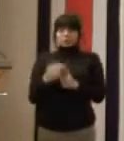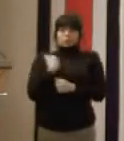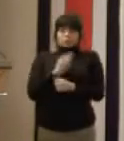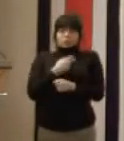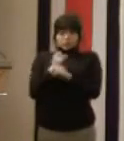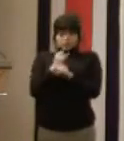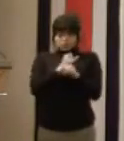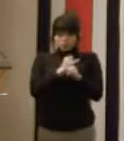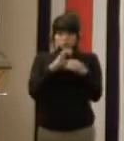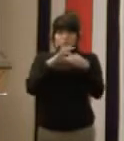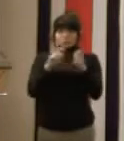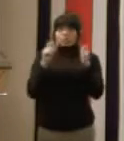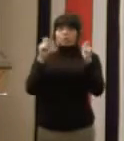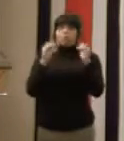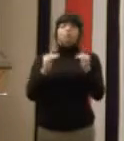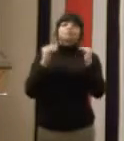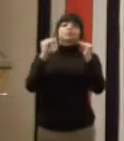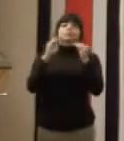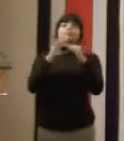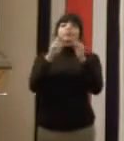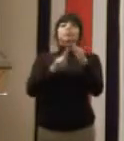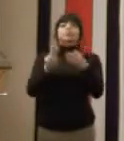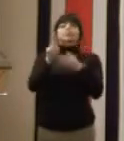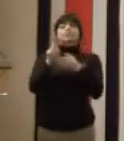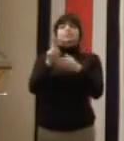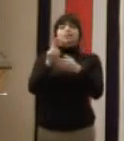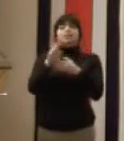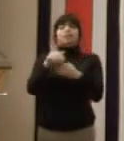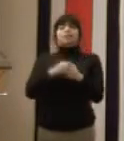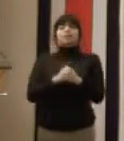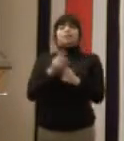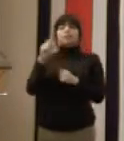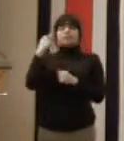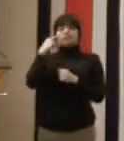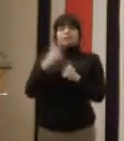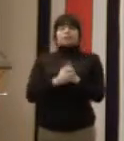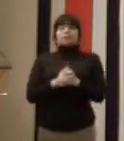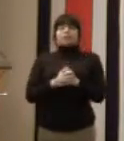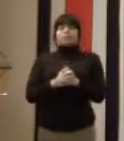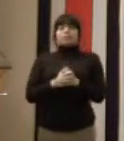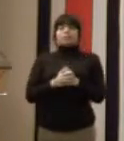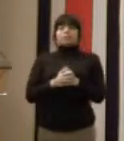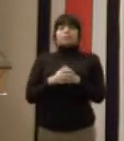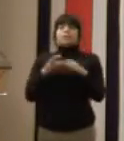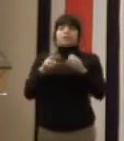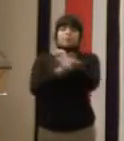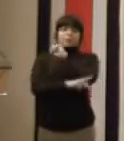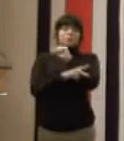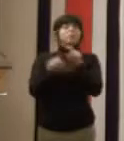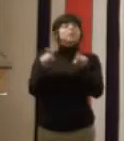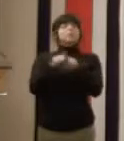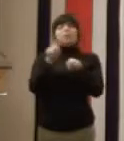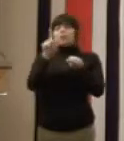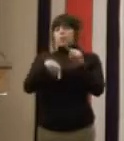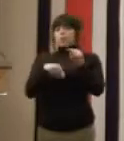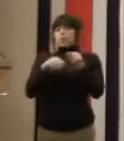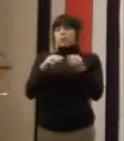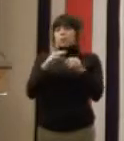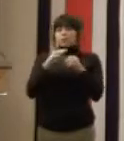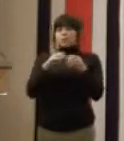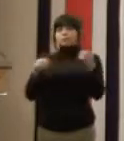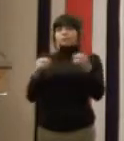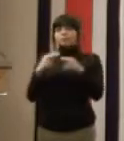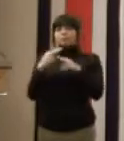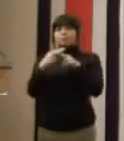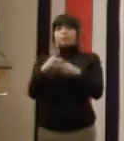nuestras instituciones de educación superior universitaria estatal. También no puedo dejar de mencionar una de